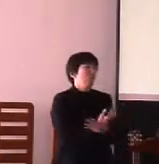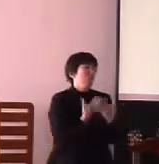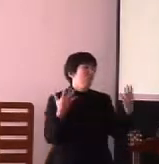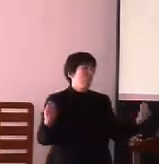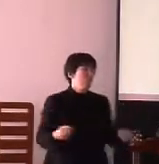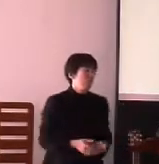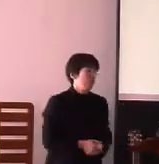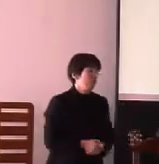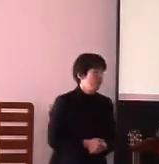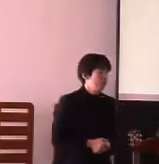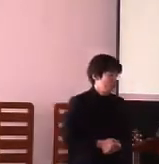し